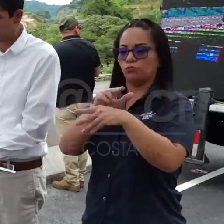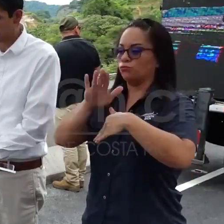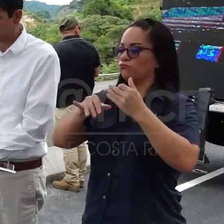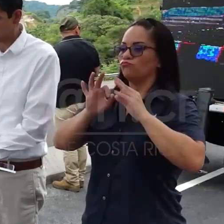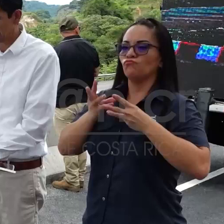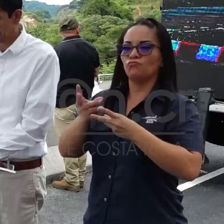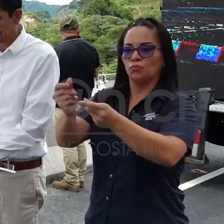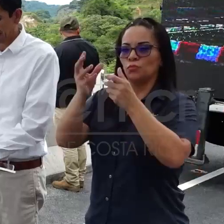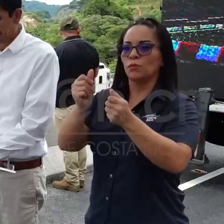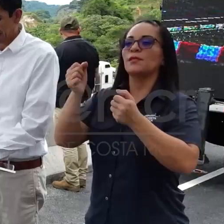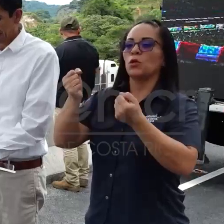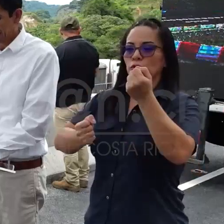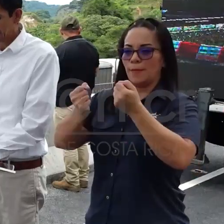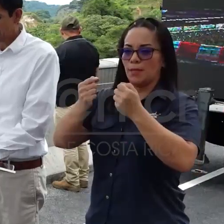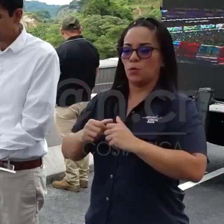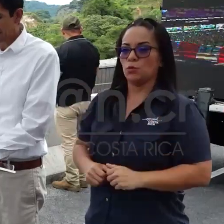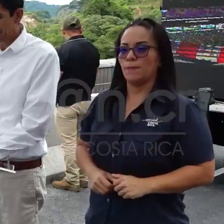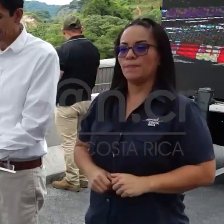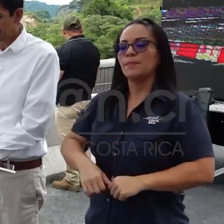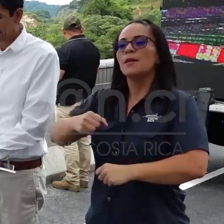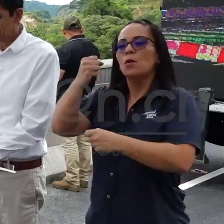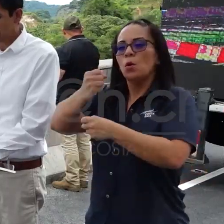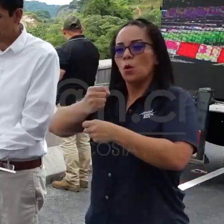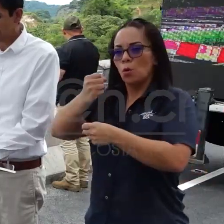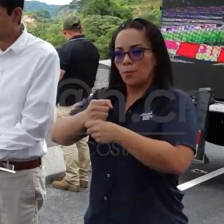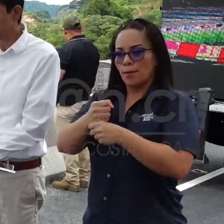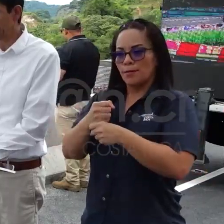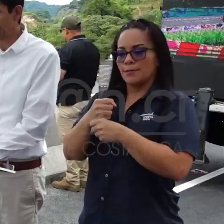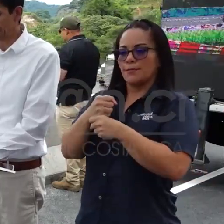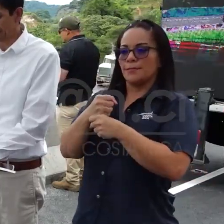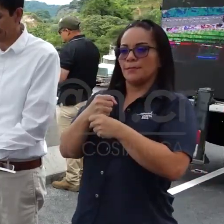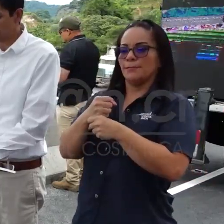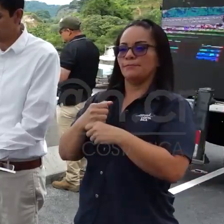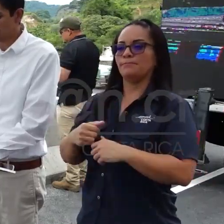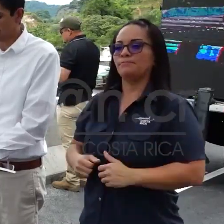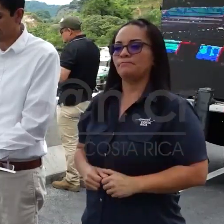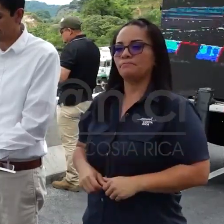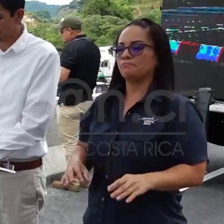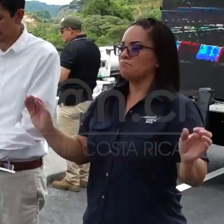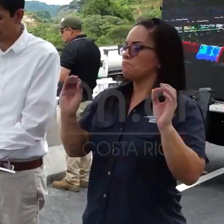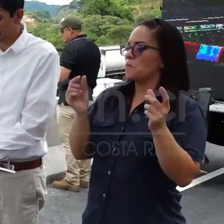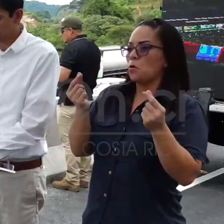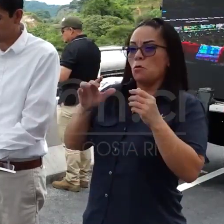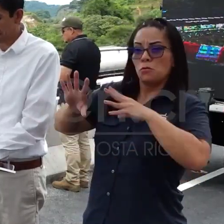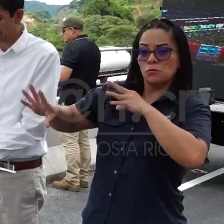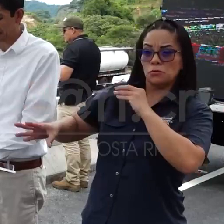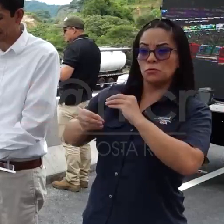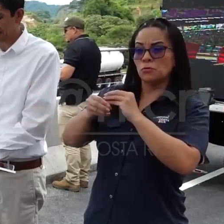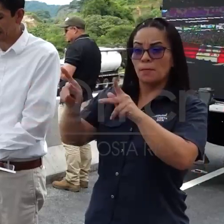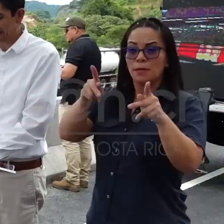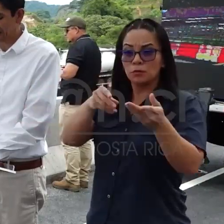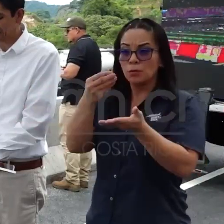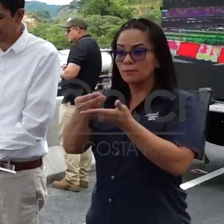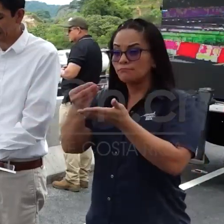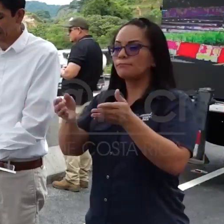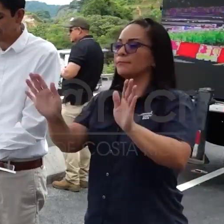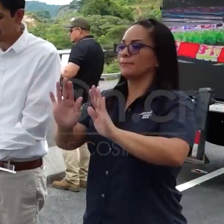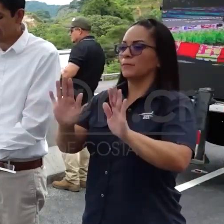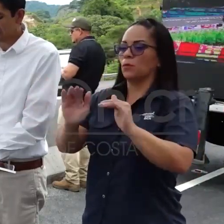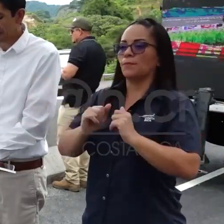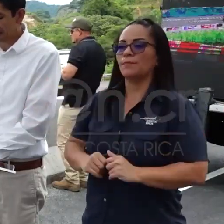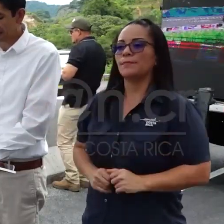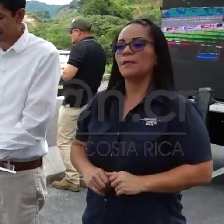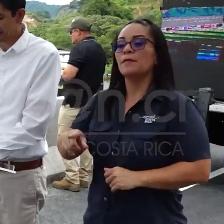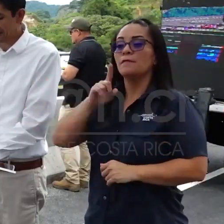de los vehículos. Las obras no implican ningún costo adicional para los usuarios de esta carretera.